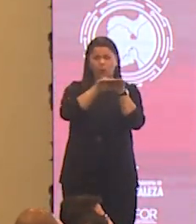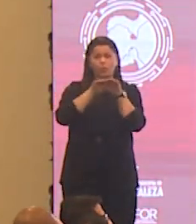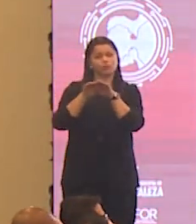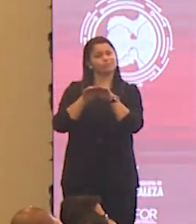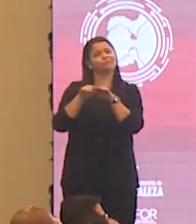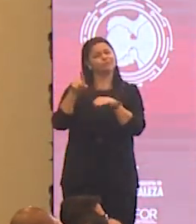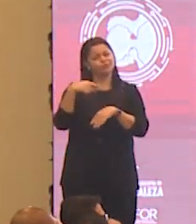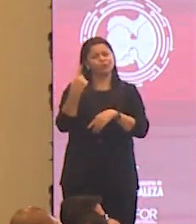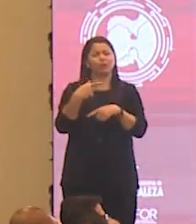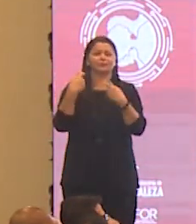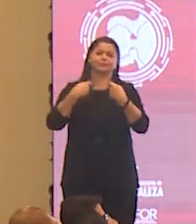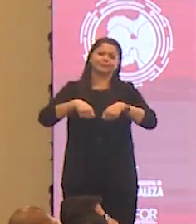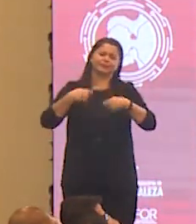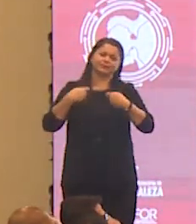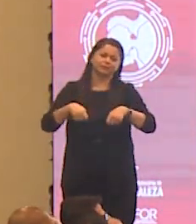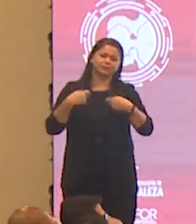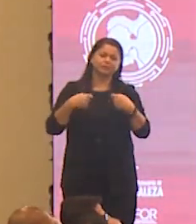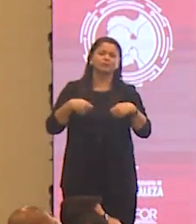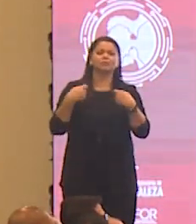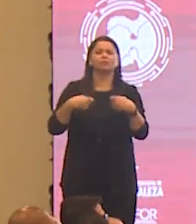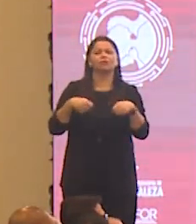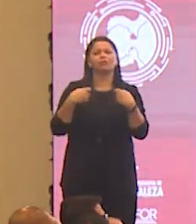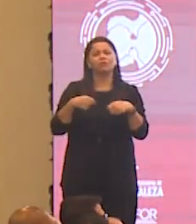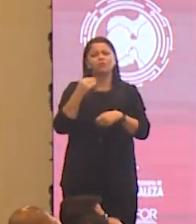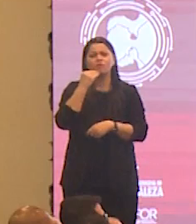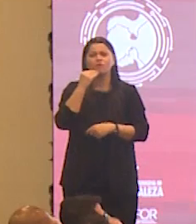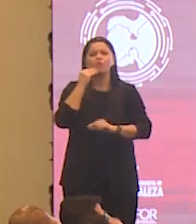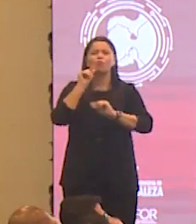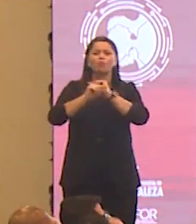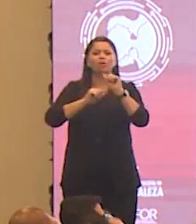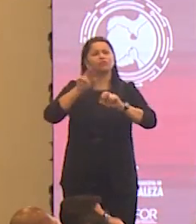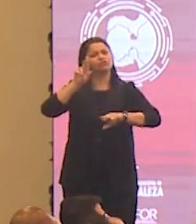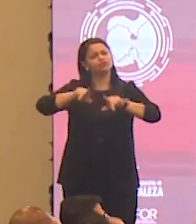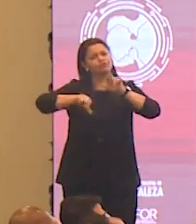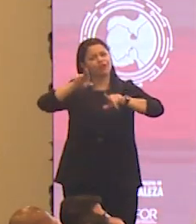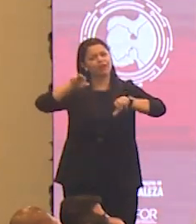Nós precisamos, obviamente, de diferenças.